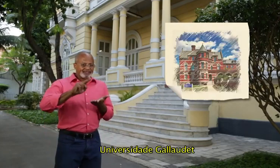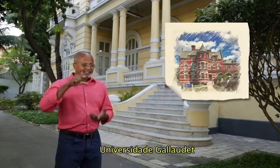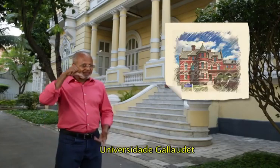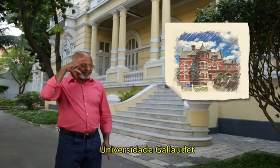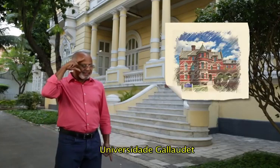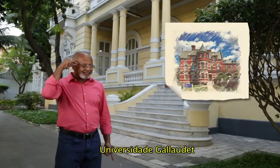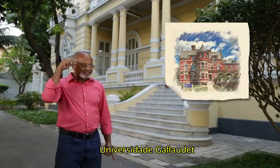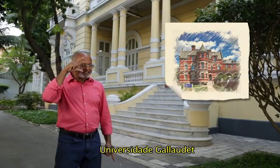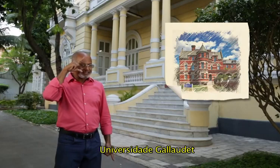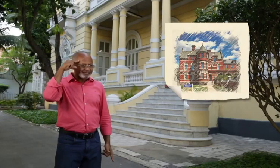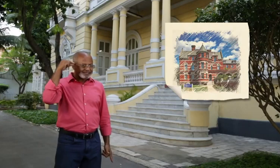Universidade Gallaudet.